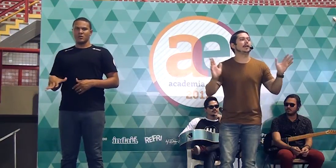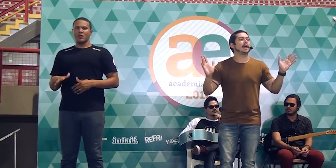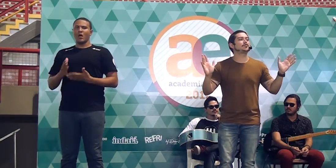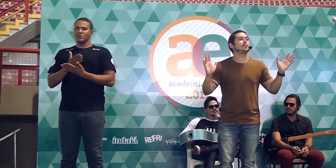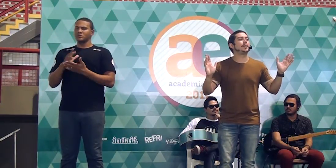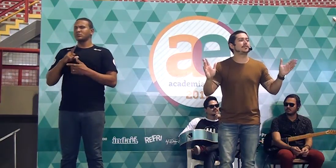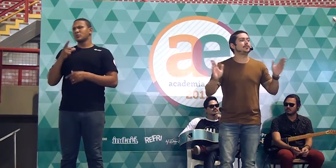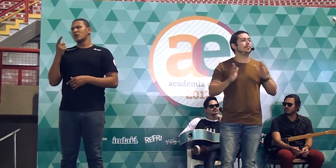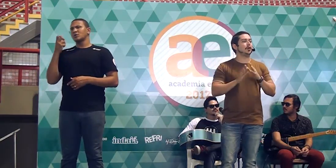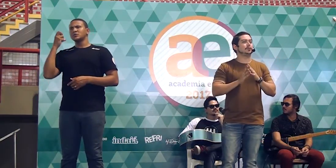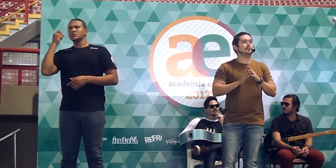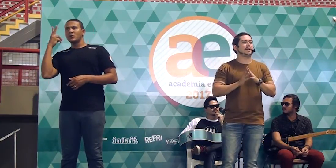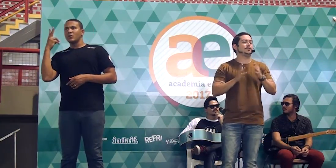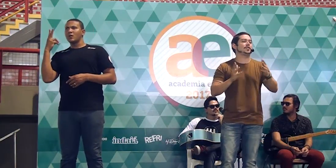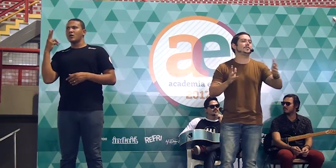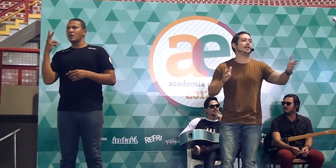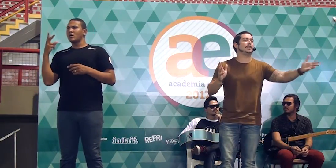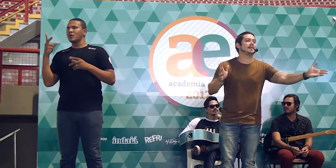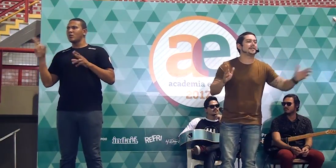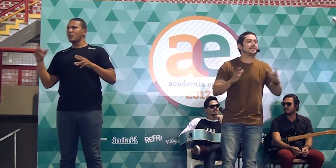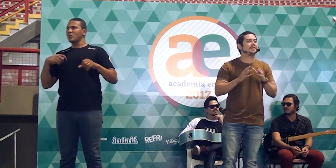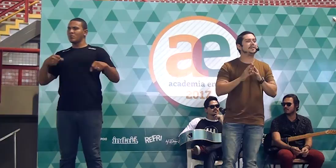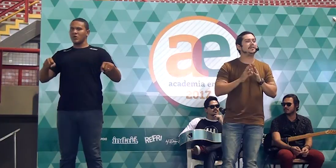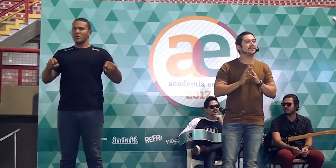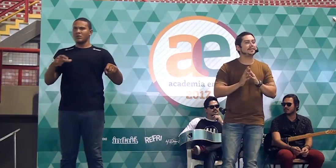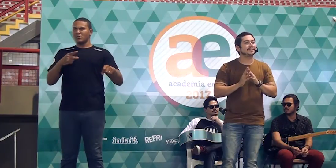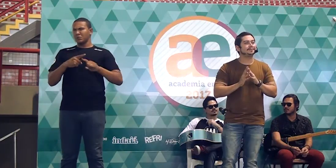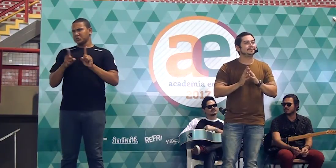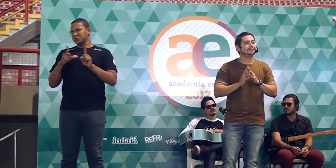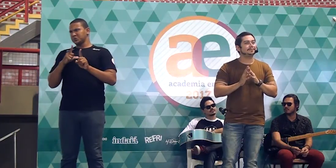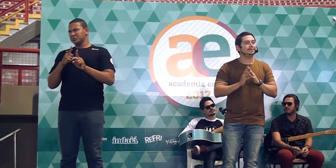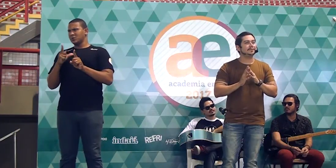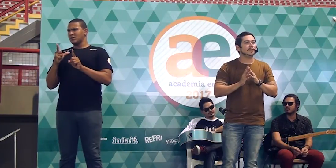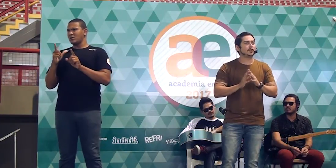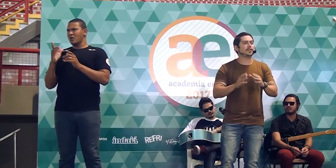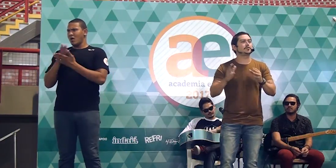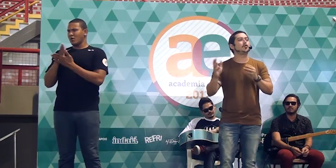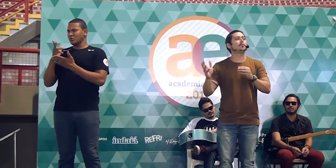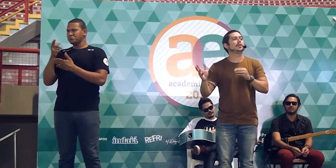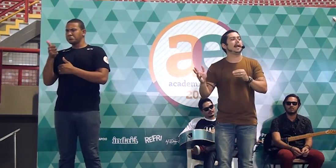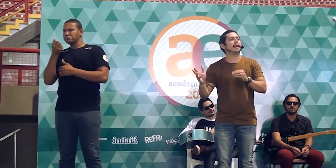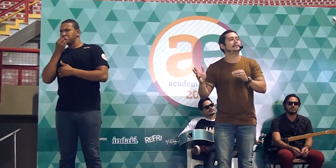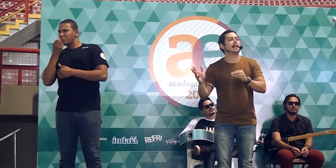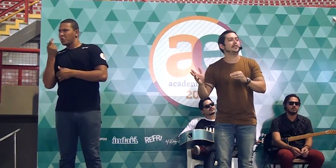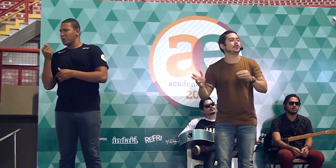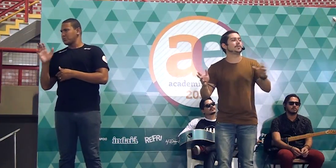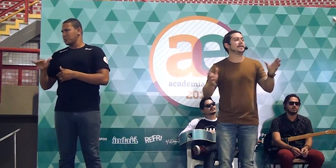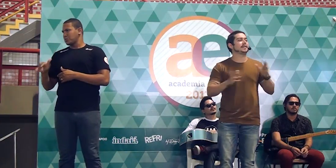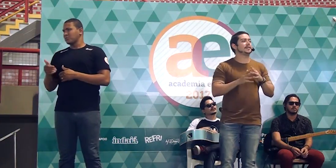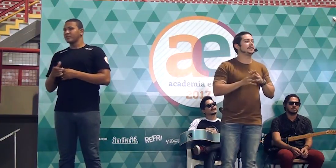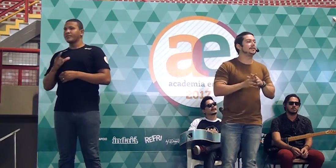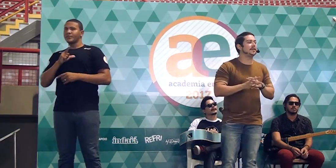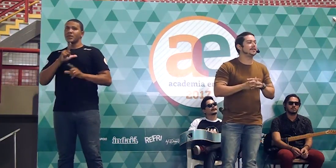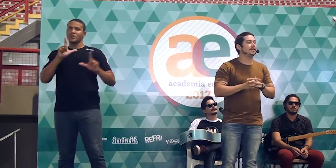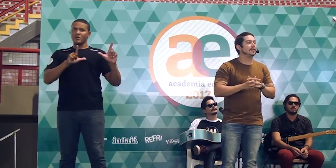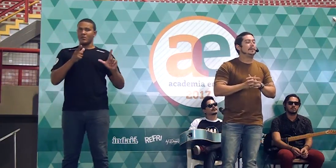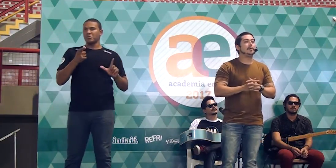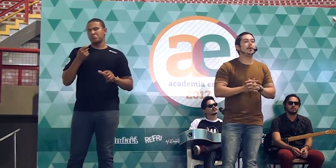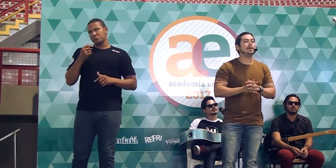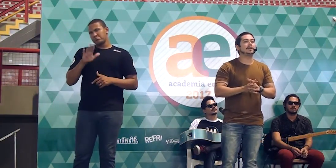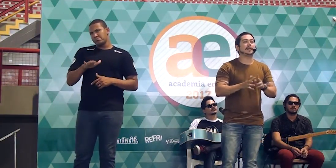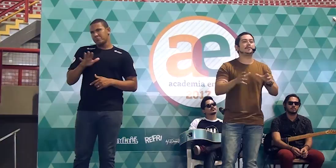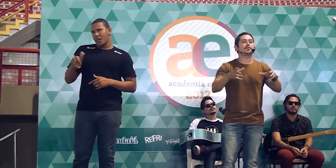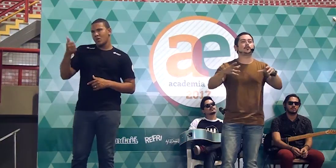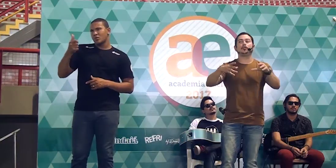temos celulares com preço de moto, mas nós temos celulares acessíveis. Nós temos televisões mais acessíveis.